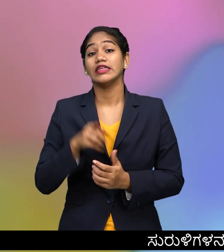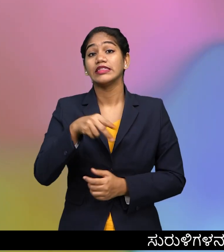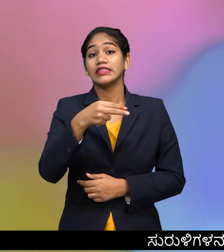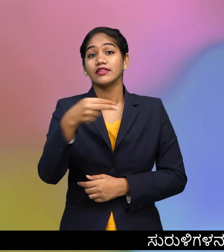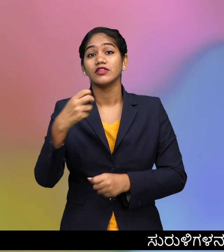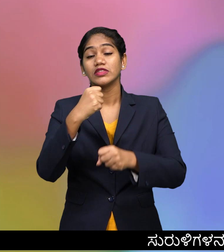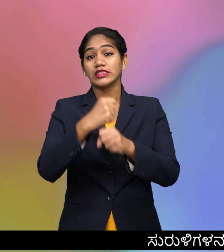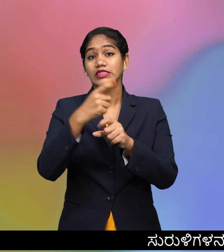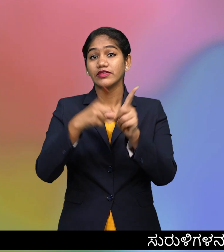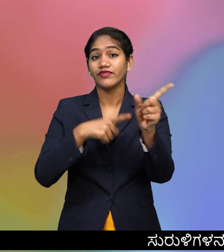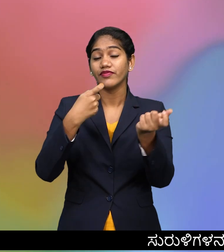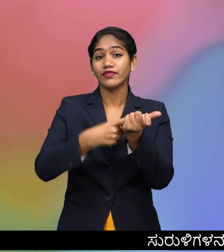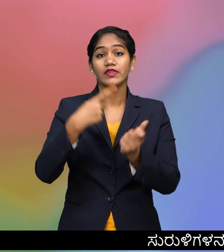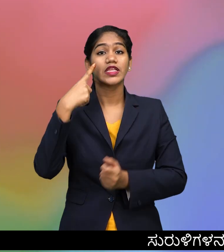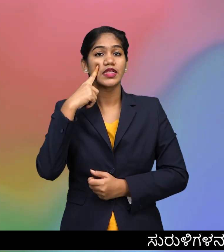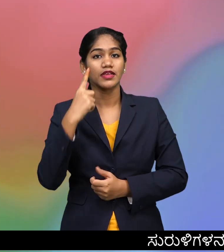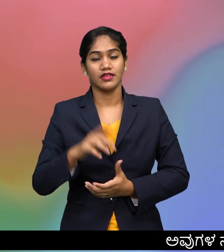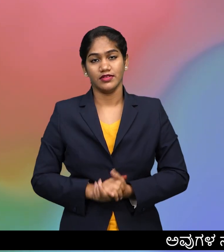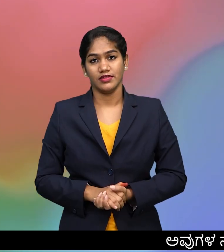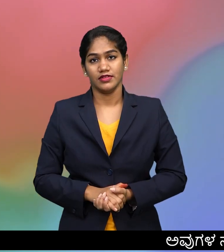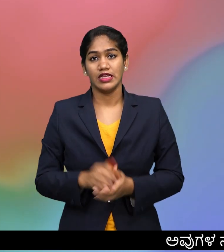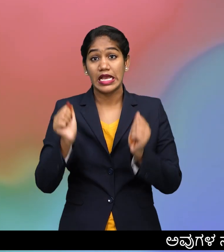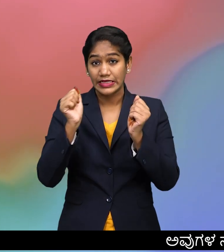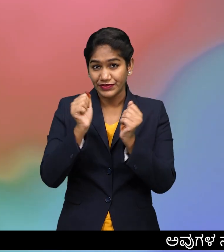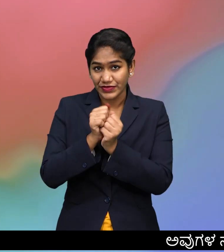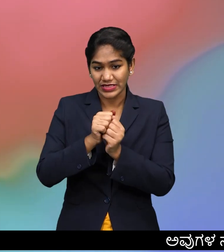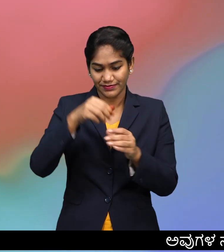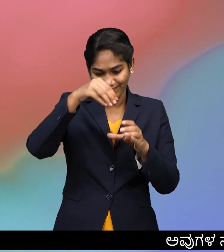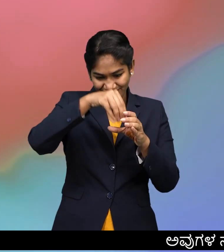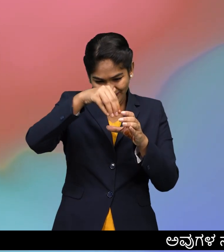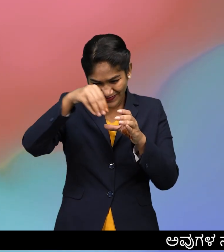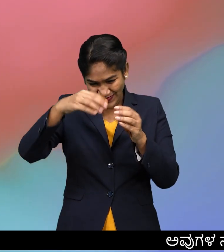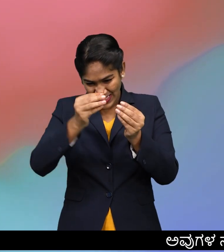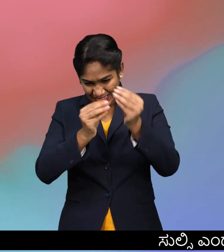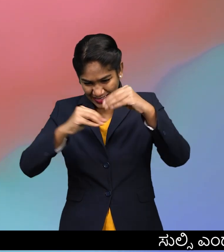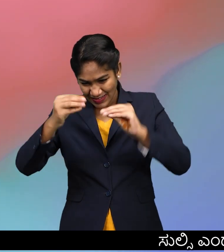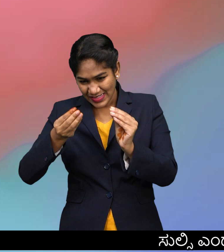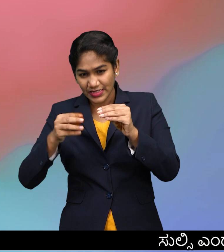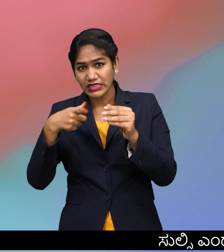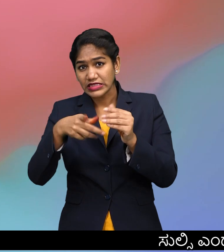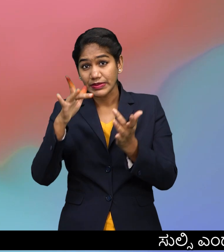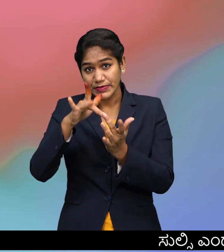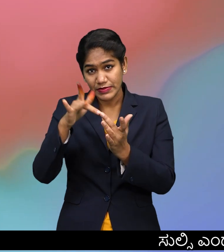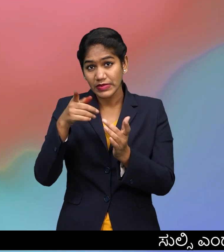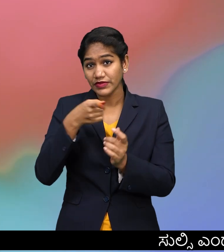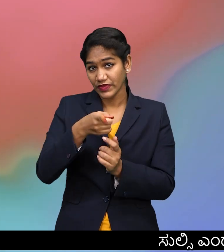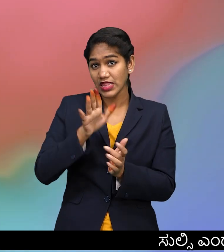ಸುರುಳಿಗಳನ್ನು ರೂಪಿಸುತ್ತದೆ ಮತ್ತು ಅವುಗಳ ನಡುವೆ ತಗ್ಗುಗಳನ್ನು ಸುಲ್ಸಿ ಎಂದು